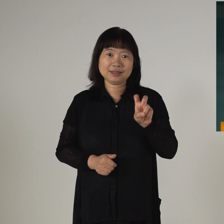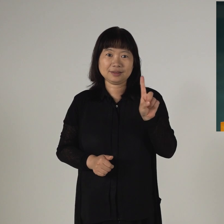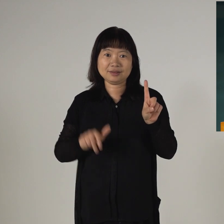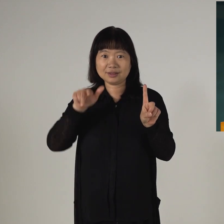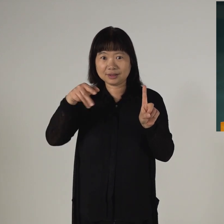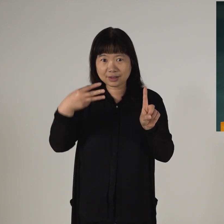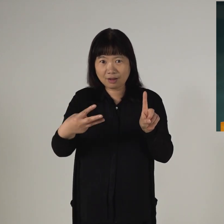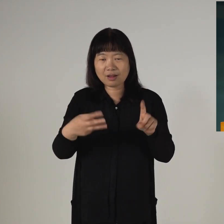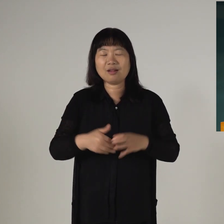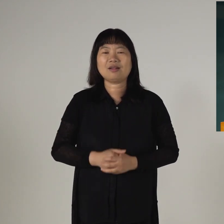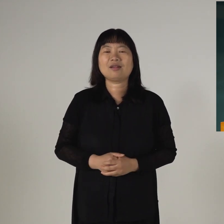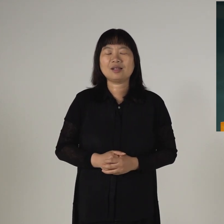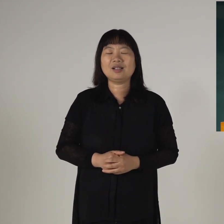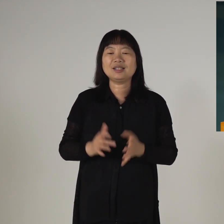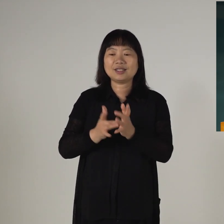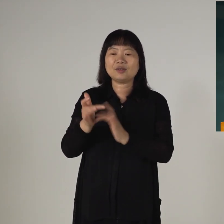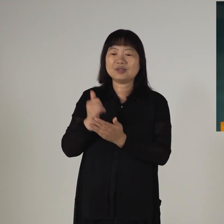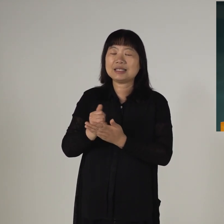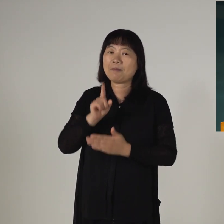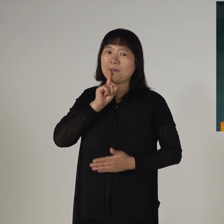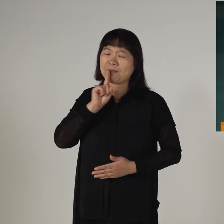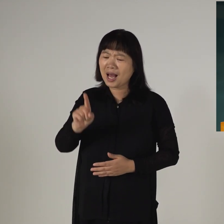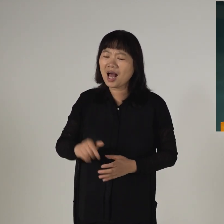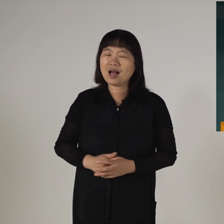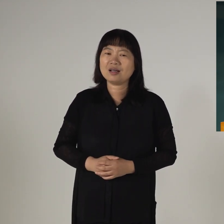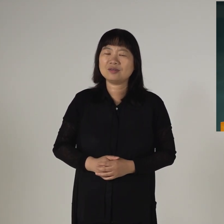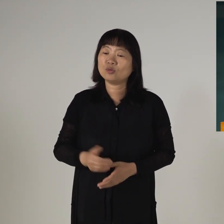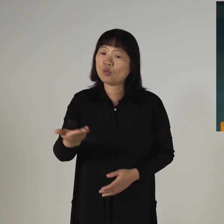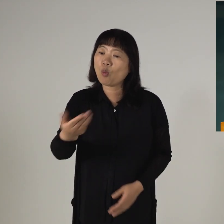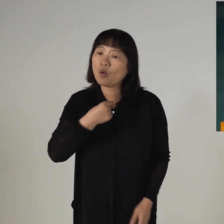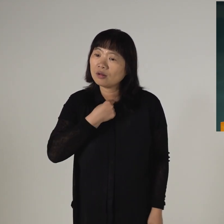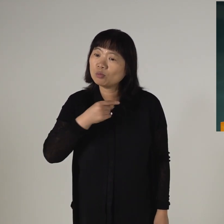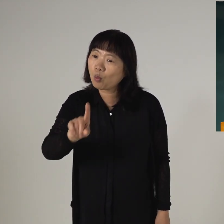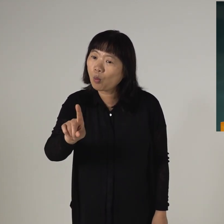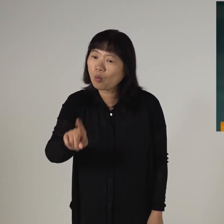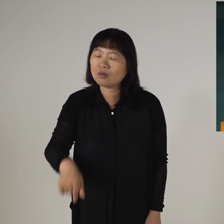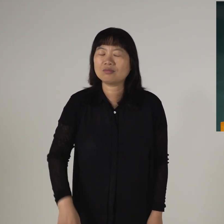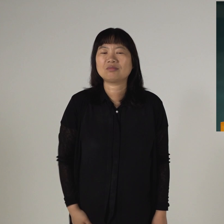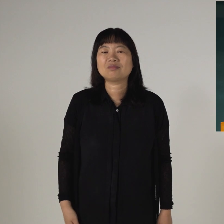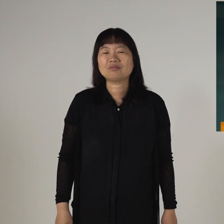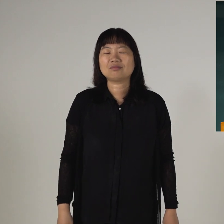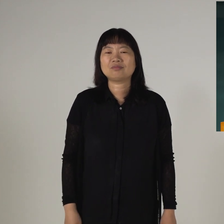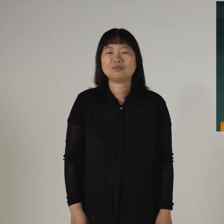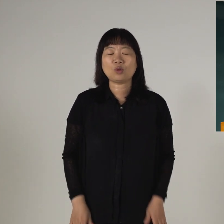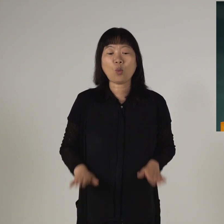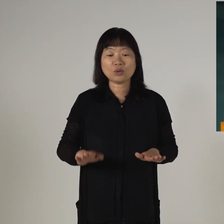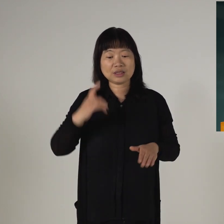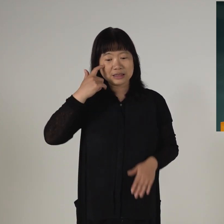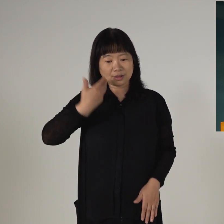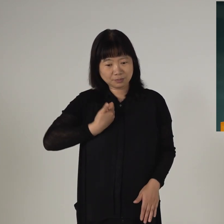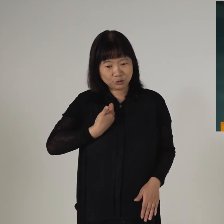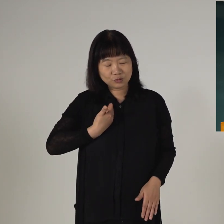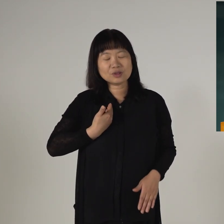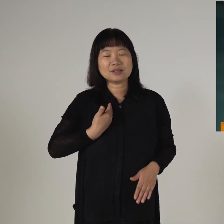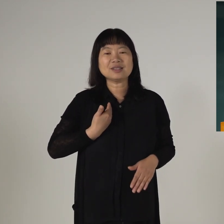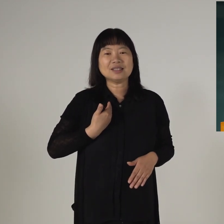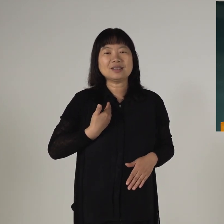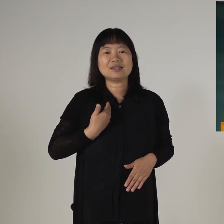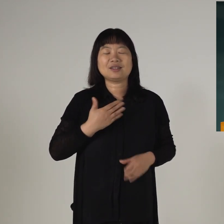21절, 예수께서 이르시되 무엇을 원하느냐? 이 질문은 오늘 본문에도 등장을